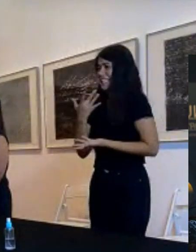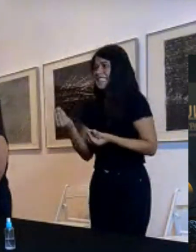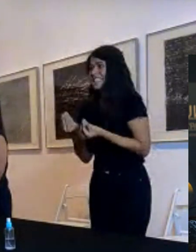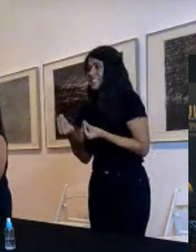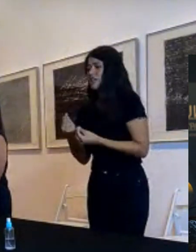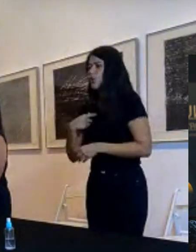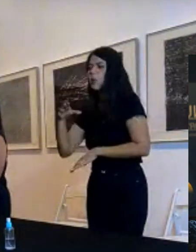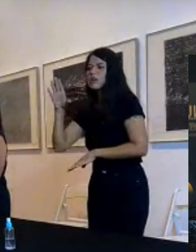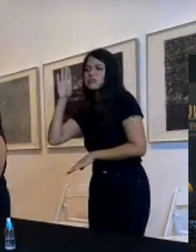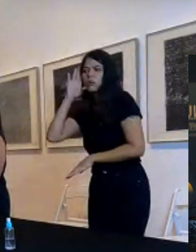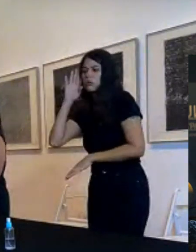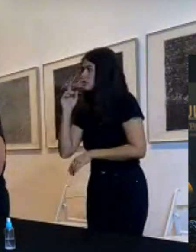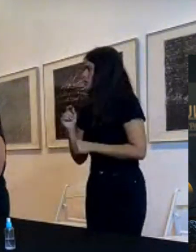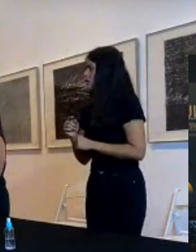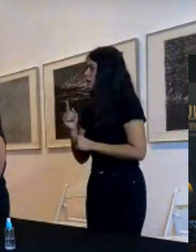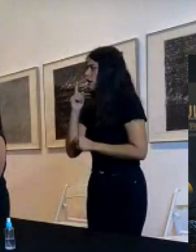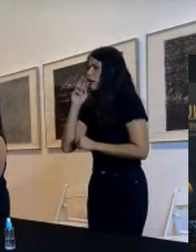repente escuchaba